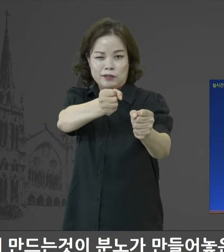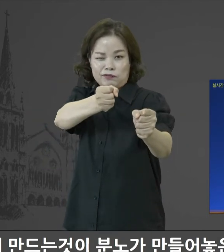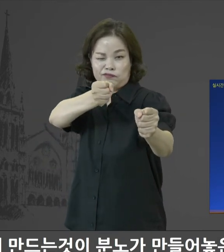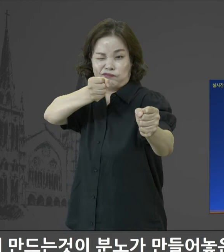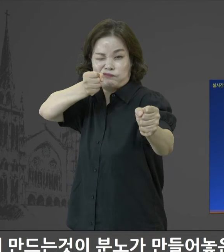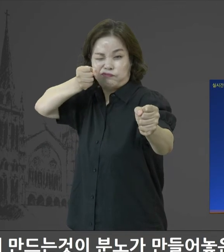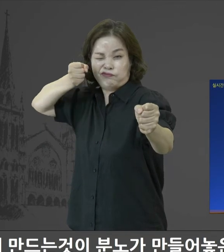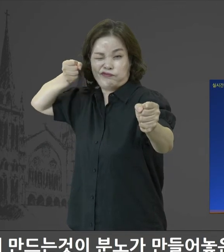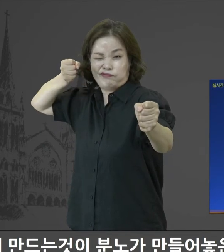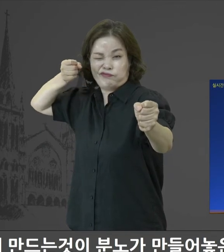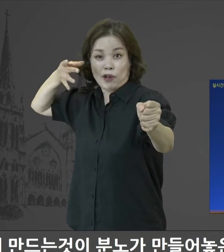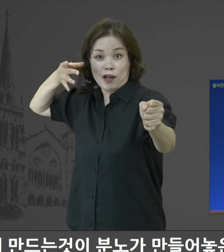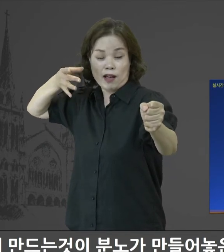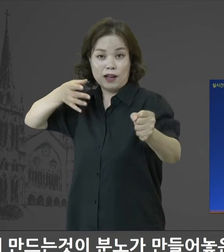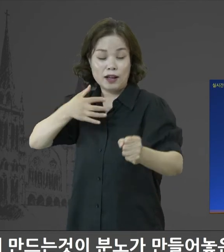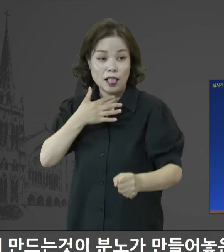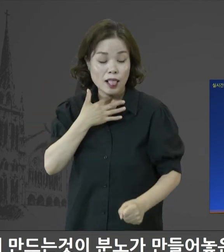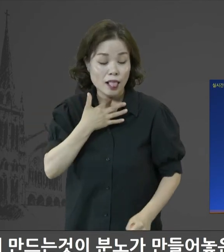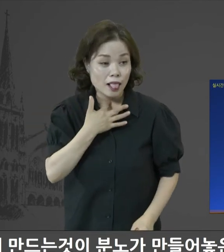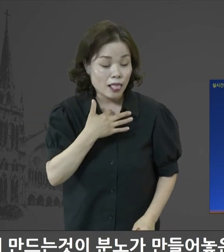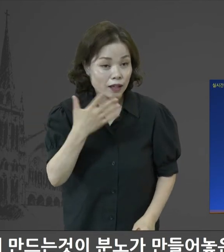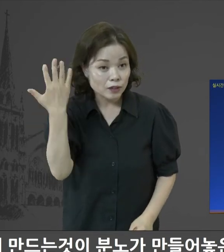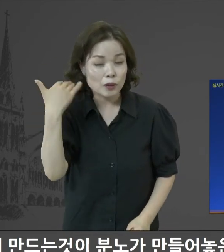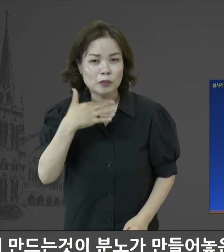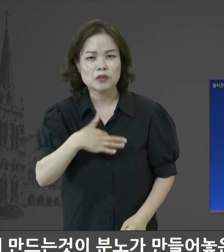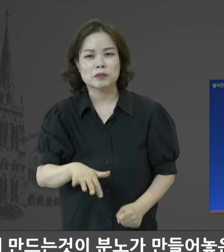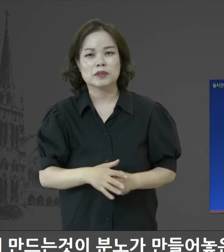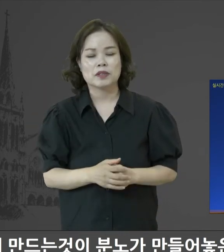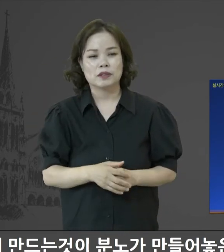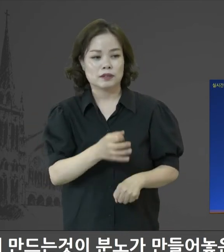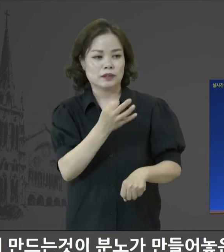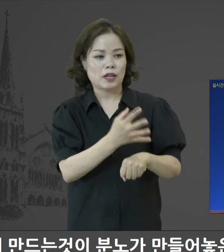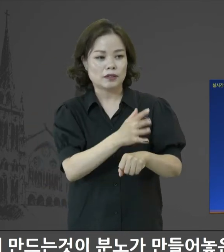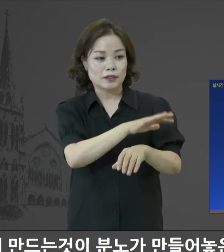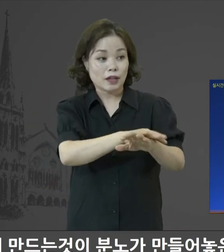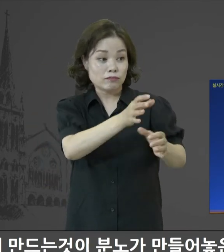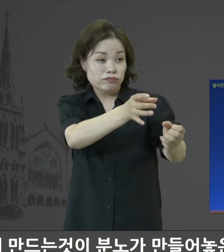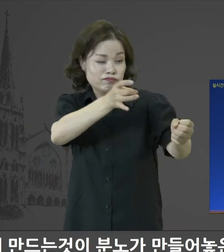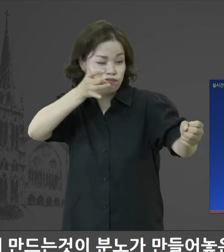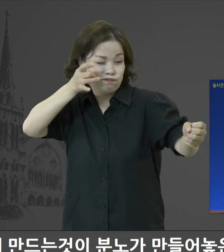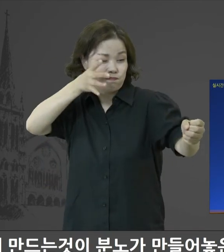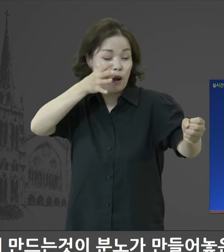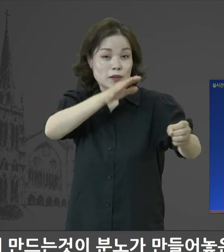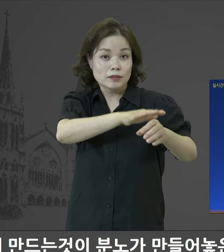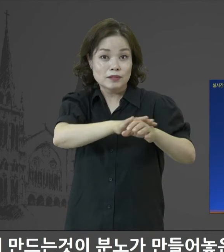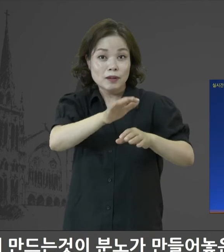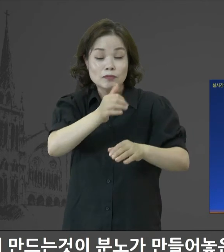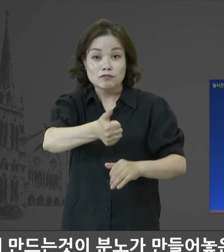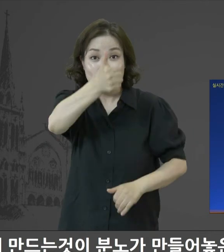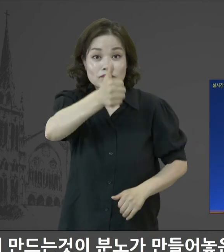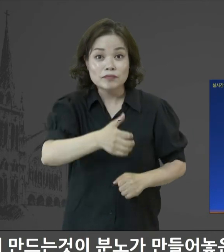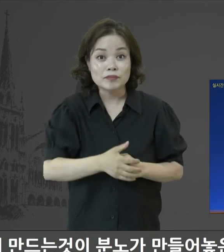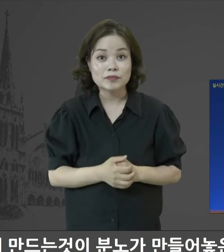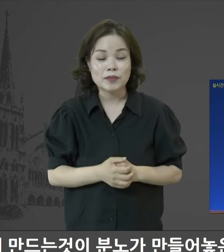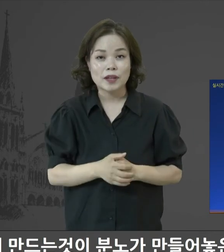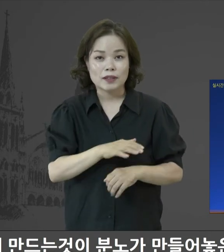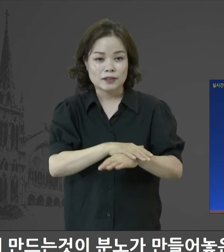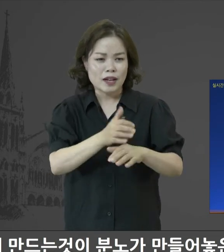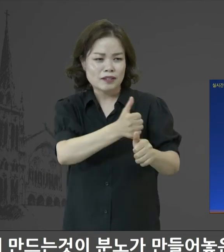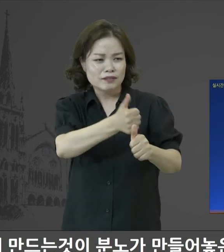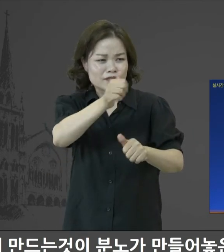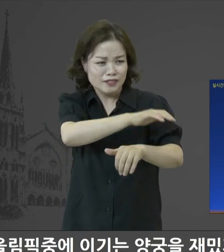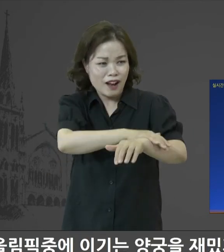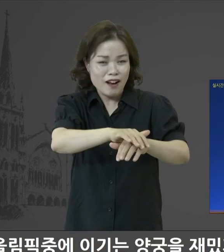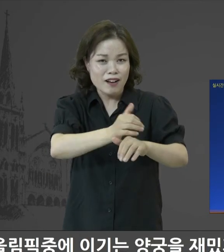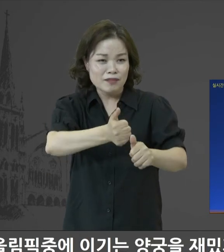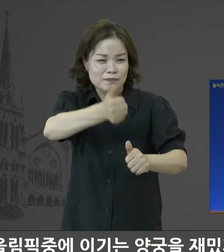뭐 그전에 잘 본 적이 없는데 처음에 단순할 것 같아요. 잘 쏘는 사람이 이길 것 같고, 잘 쏘는 사람은 맨날 잘 쏠 것